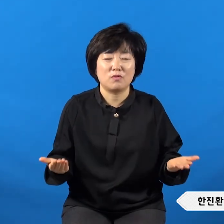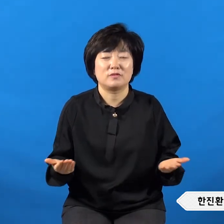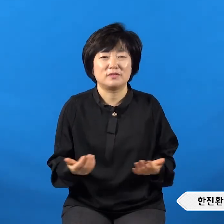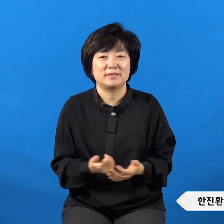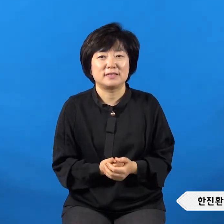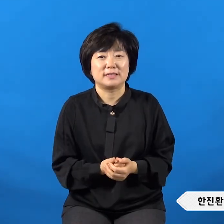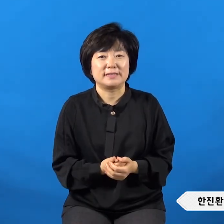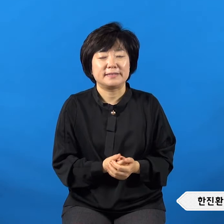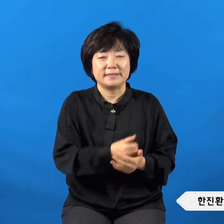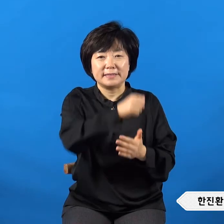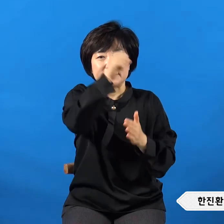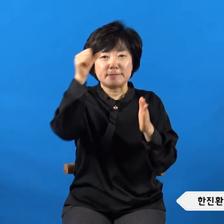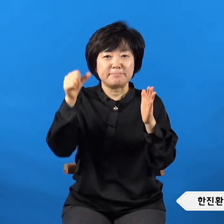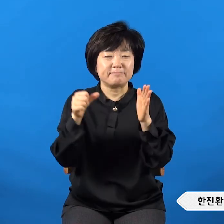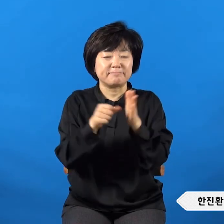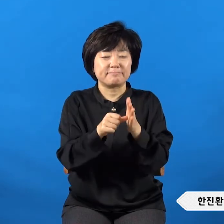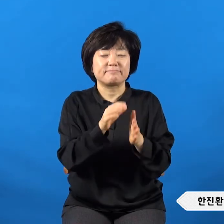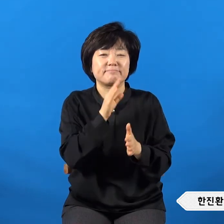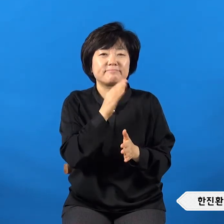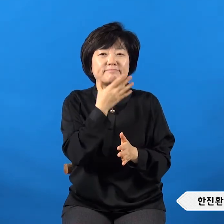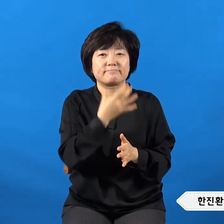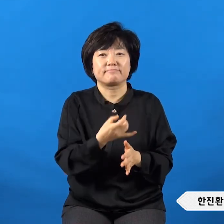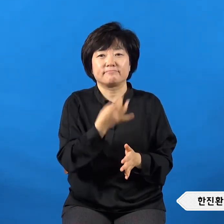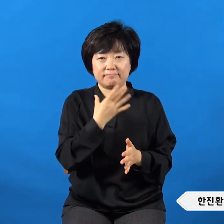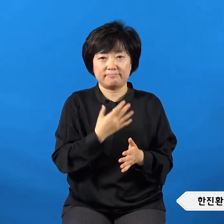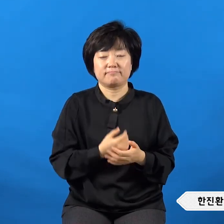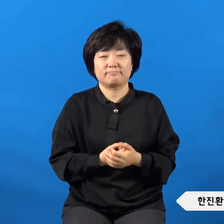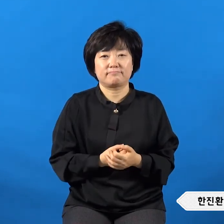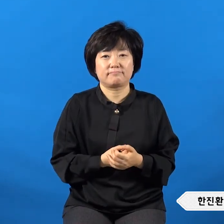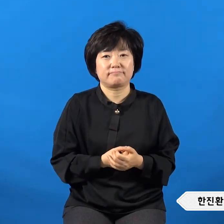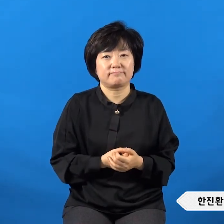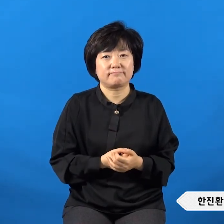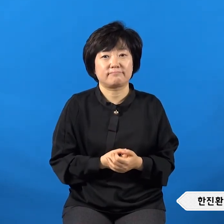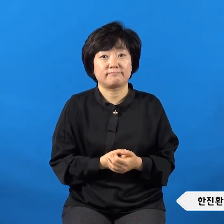저러지도 못하고 인생의 비극이지요.